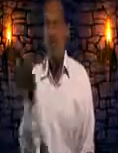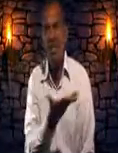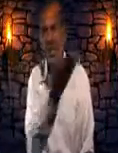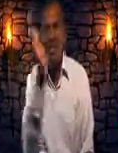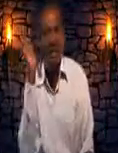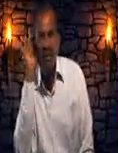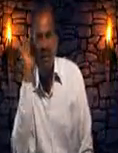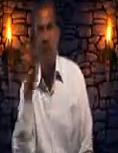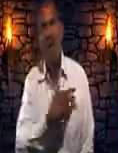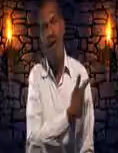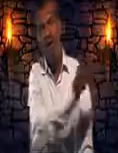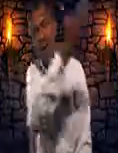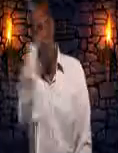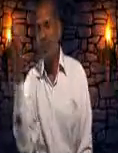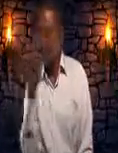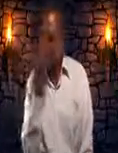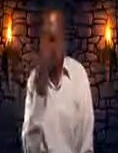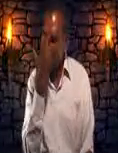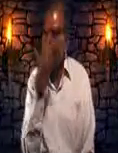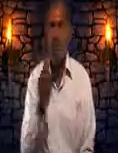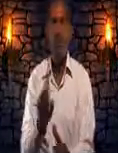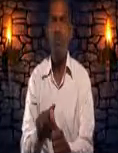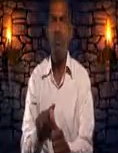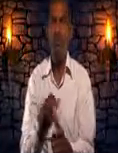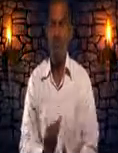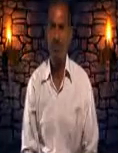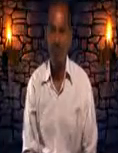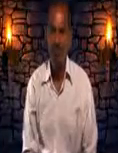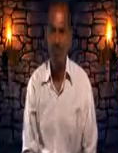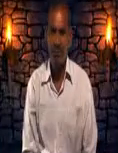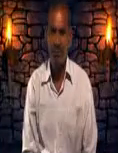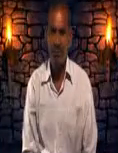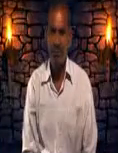சிலர் இவைகளை கேட்ட பொழுது, நாங்களும் குருடரோ என்றார்கள்.